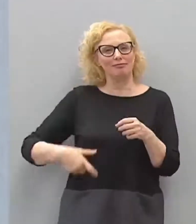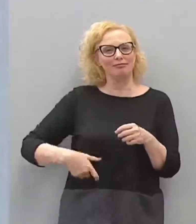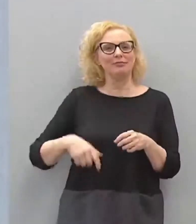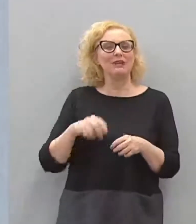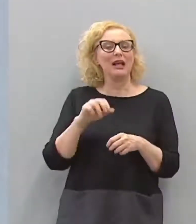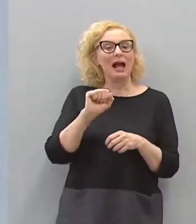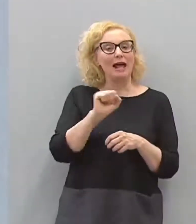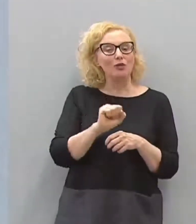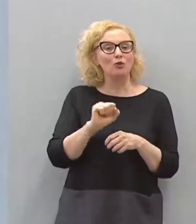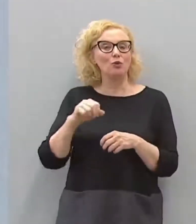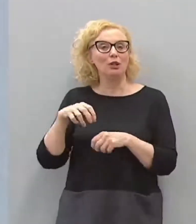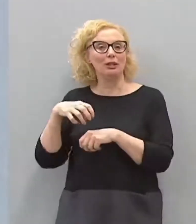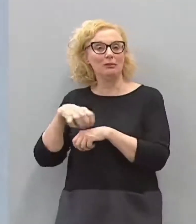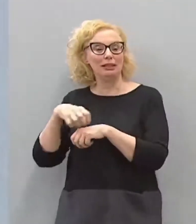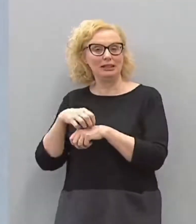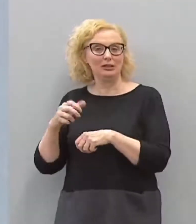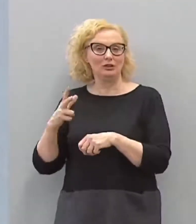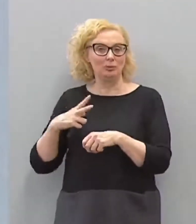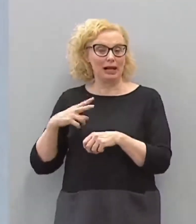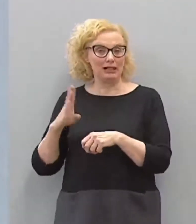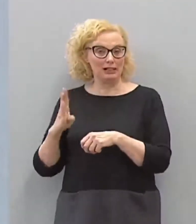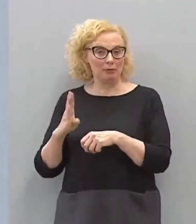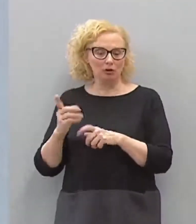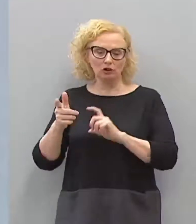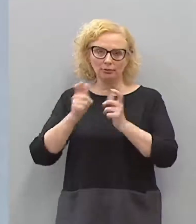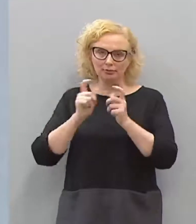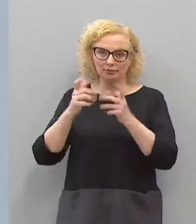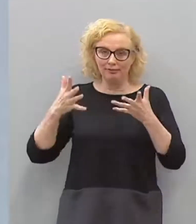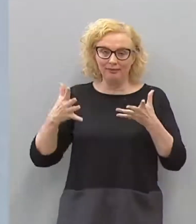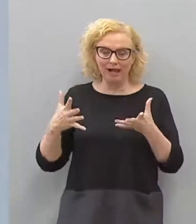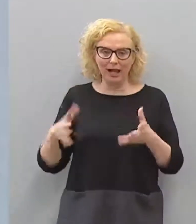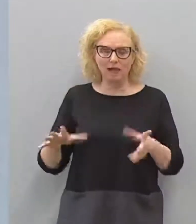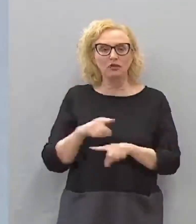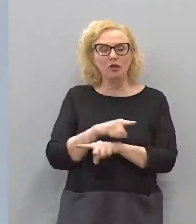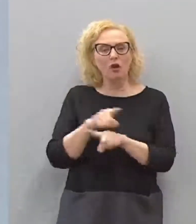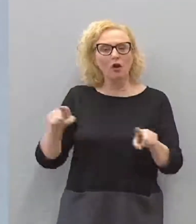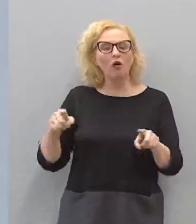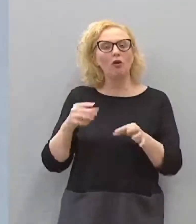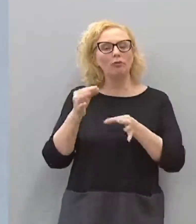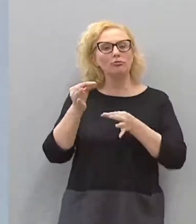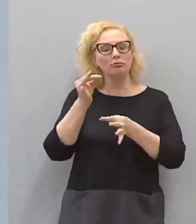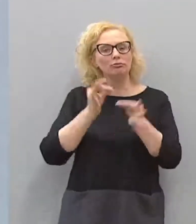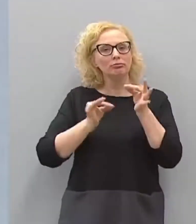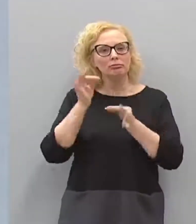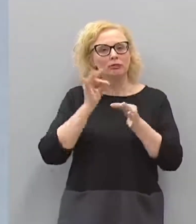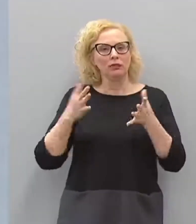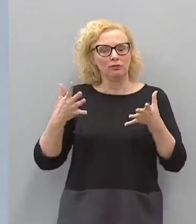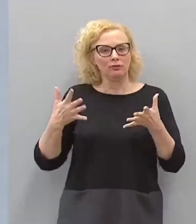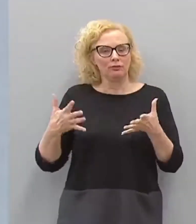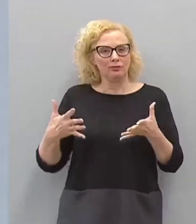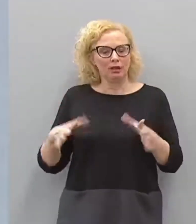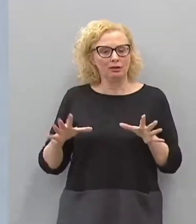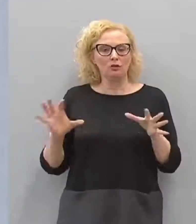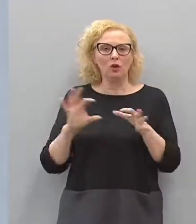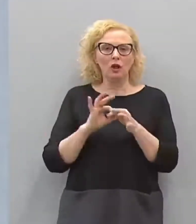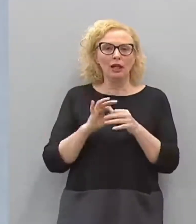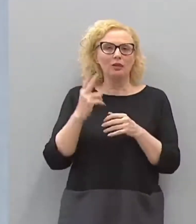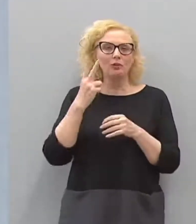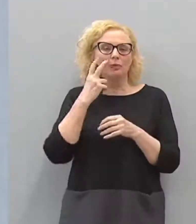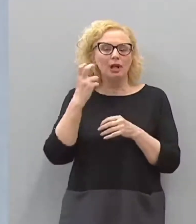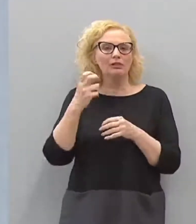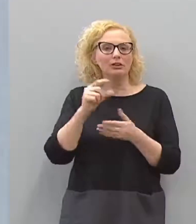boccia e con tutte le regioni e province autonome e appunto ci hanno illustrato un po quali saranno le previsioni degli